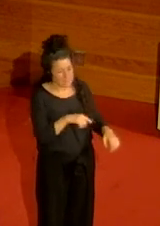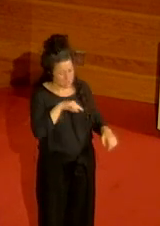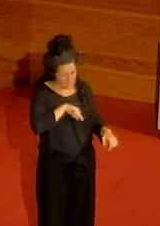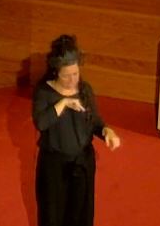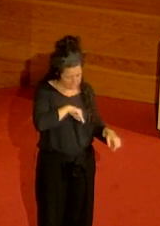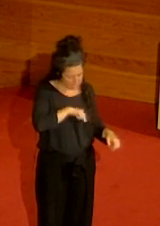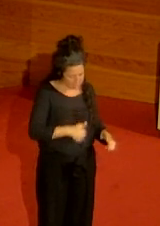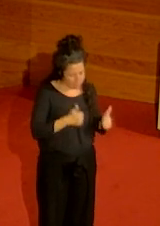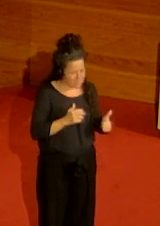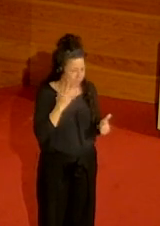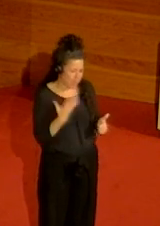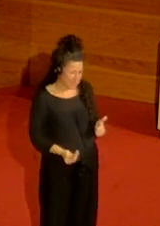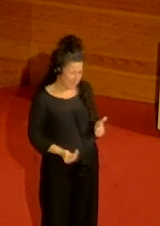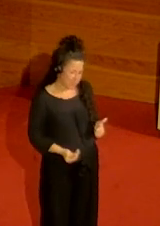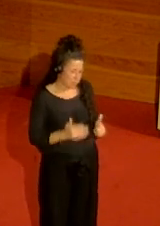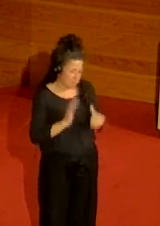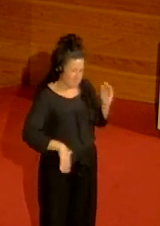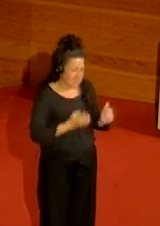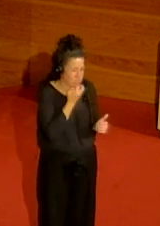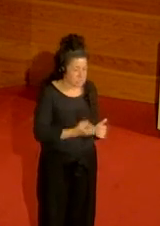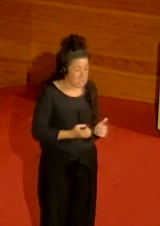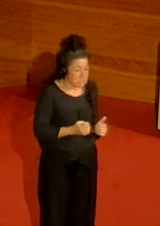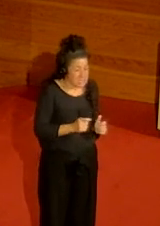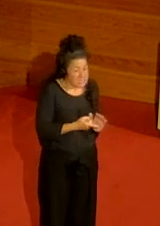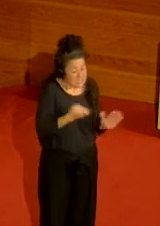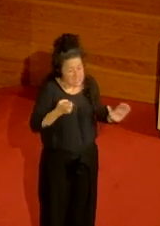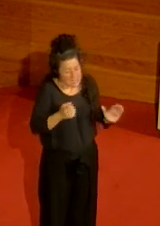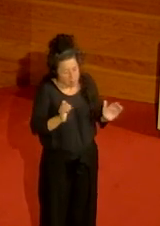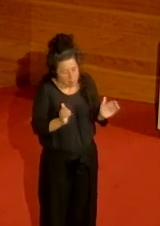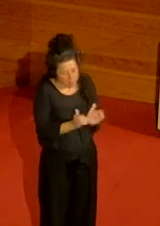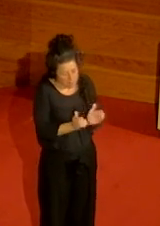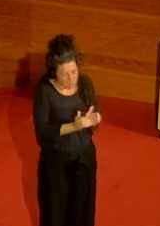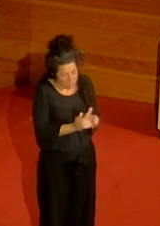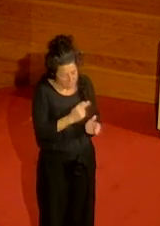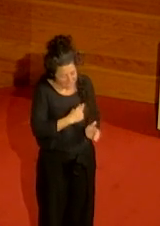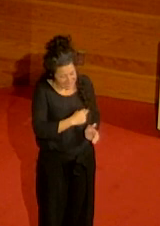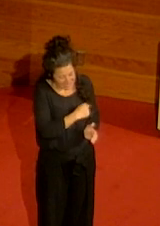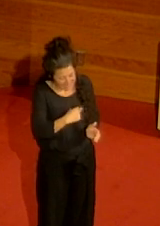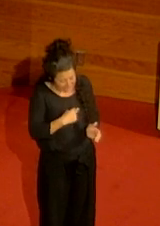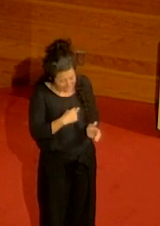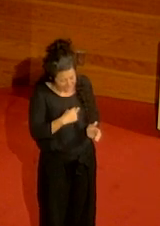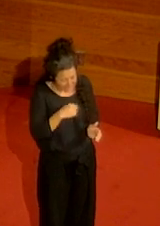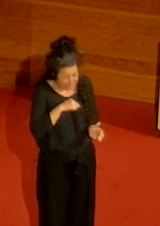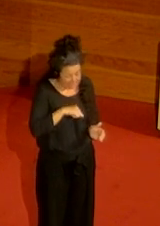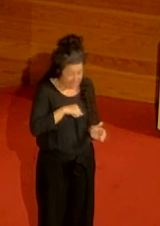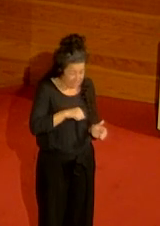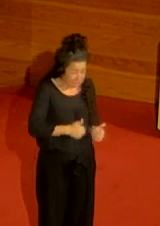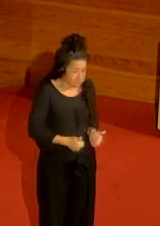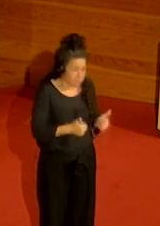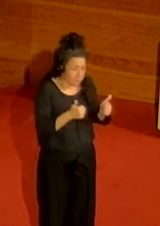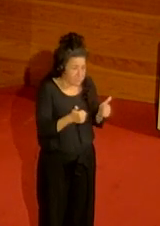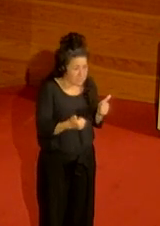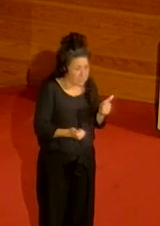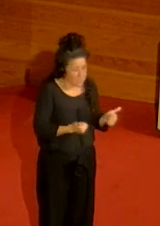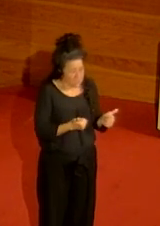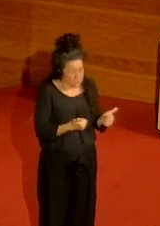israelíes salvo una minoría cristiana que creo que ya se sienten más israelíes pero bueno se identifican los árabes